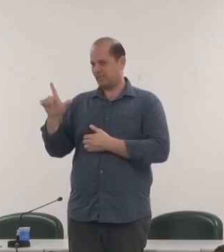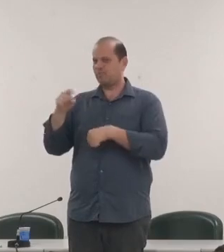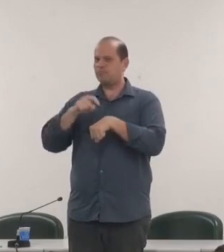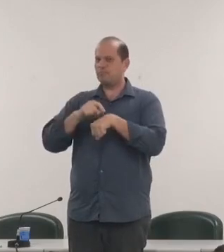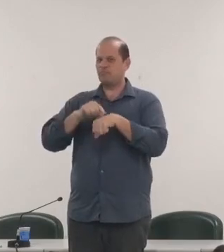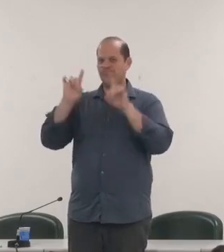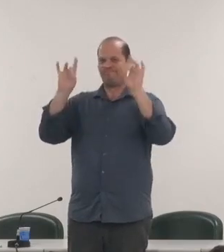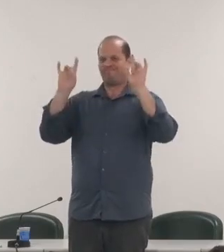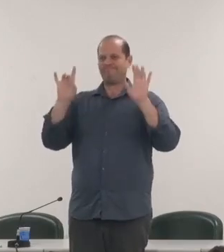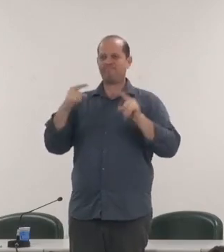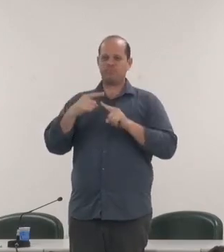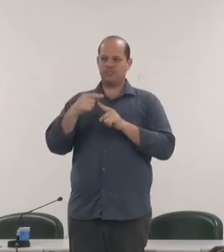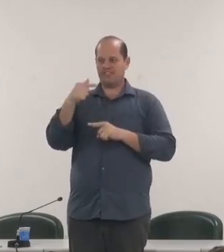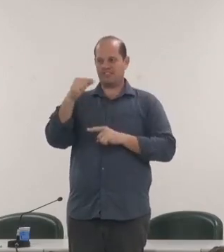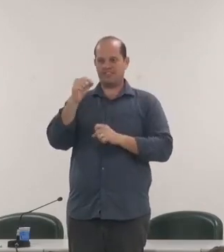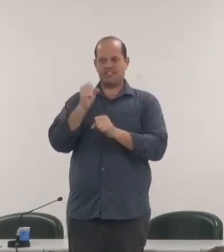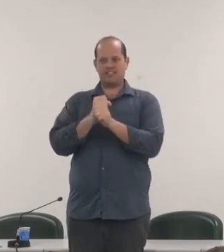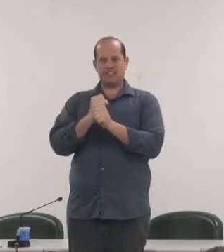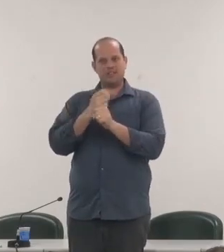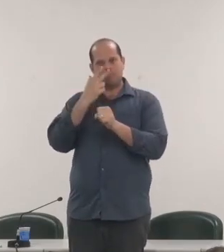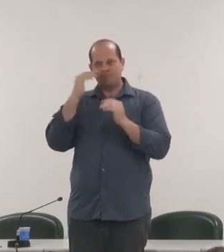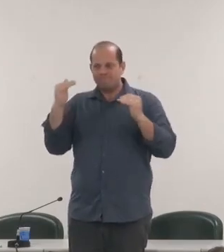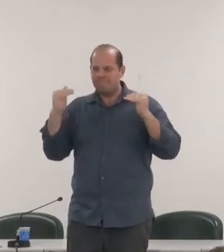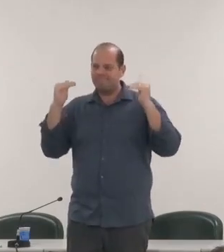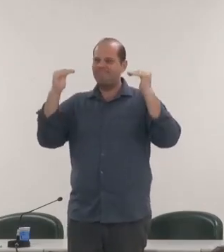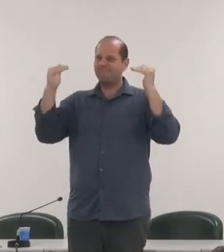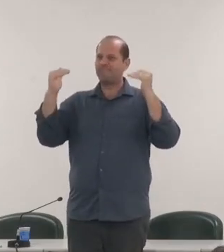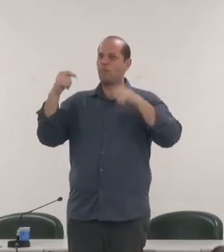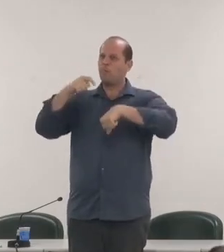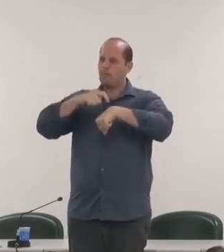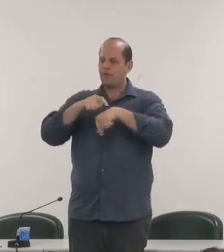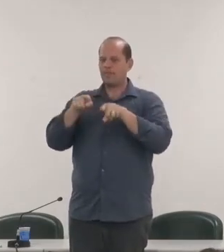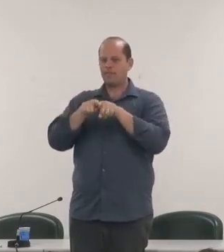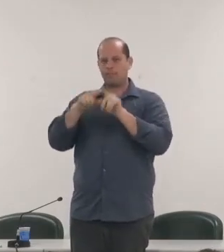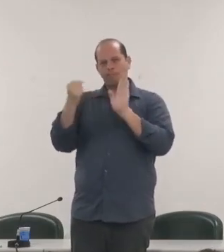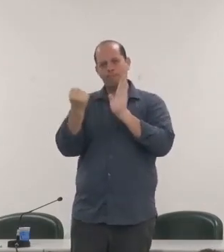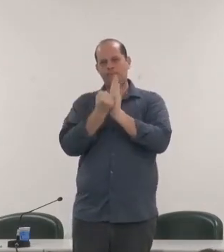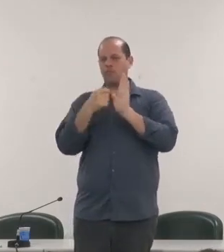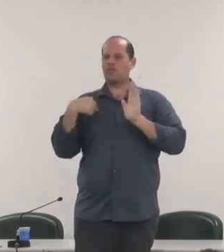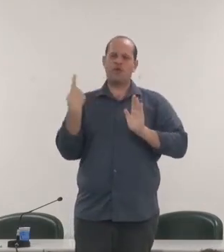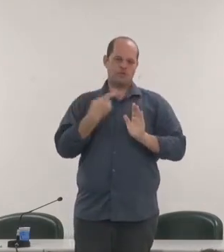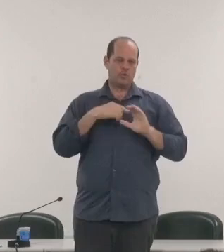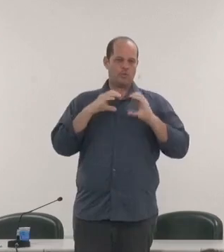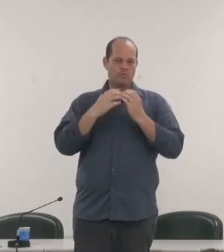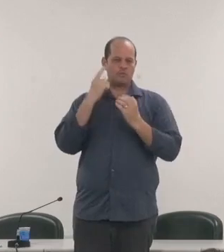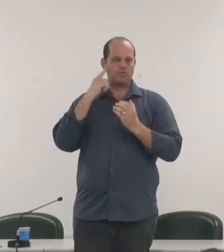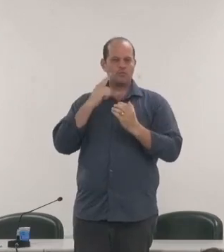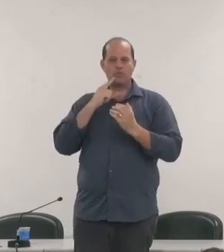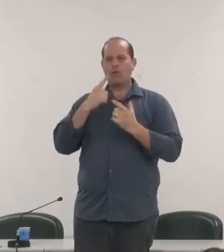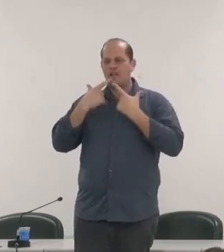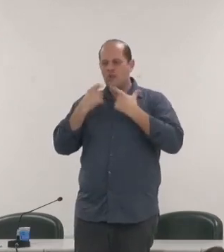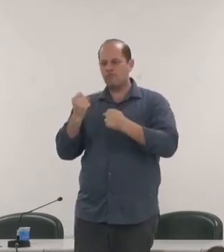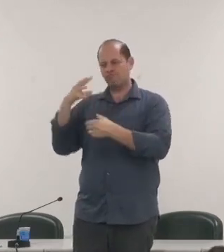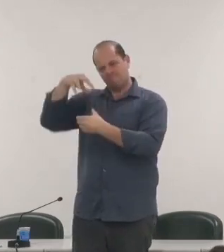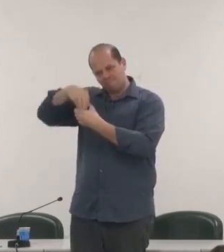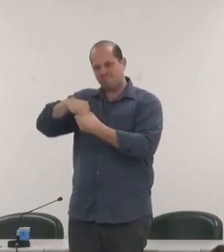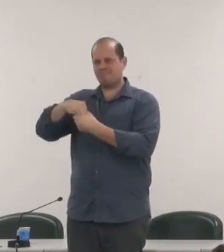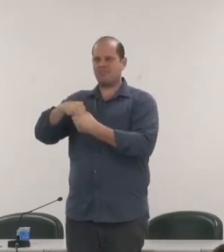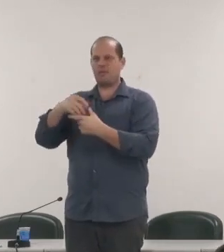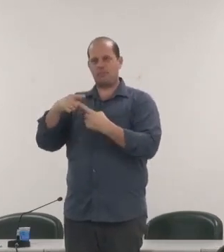convite do GEL, de estar aqui nessa ocasião especial. Assim, é um momento histórico, como a professora Angélica disse, a gente